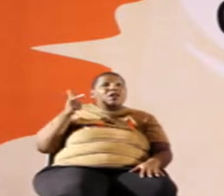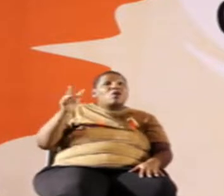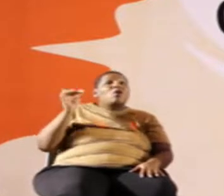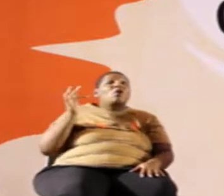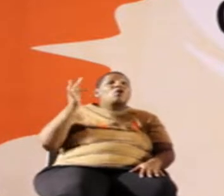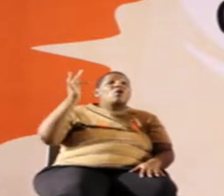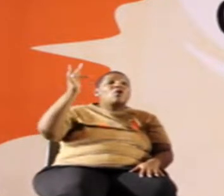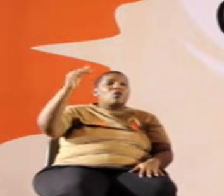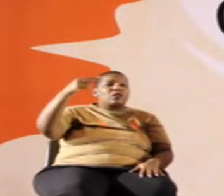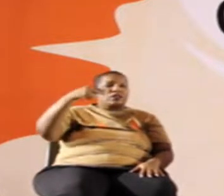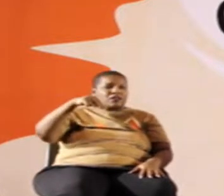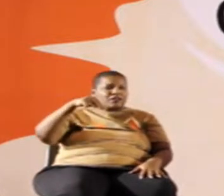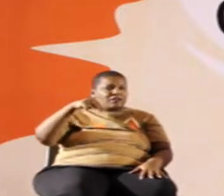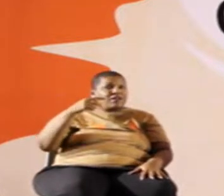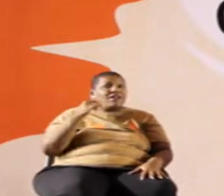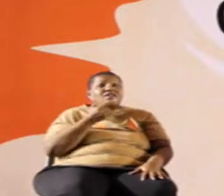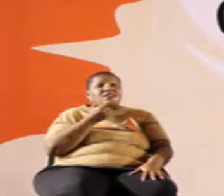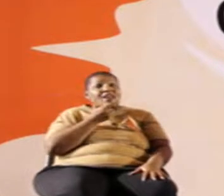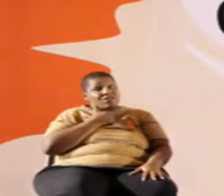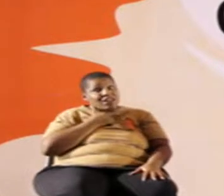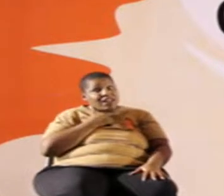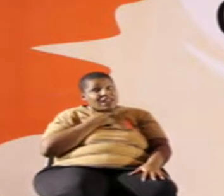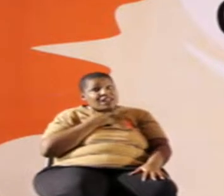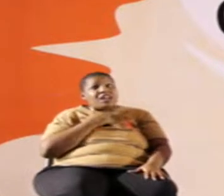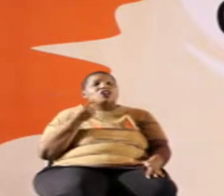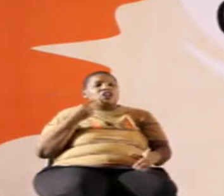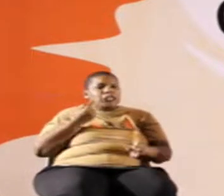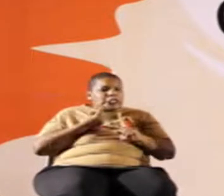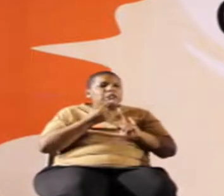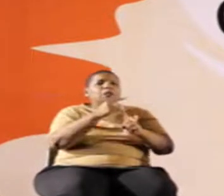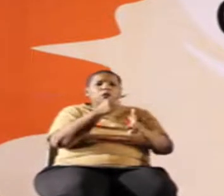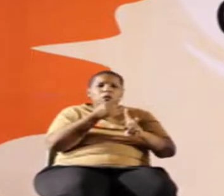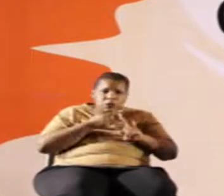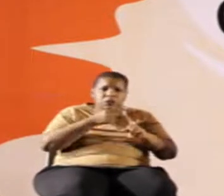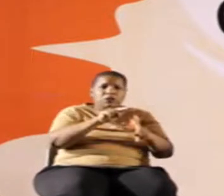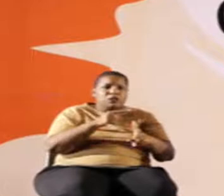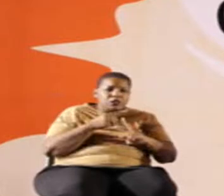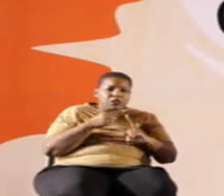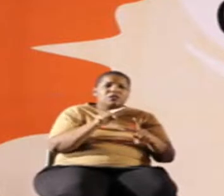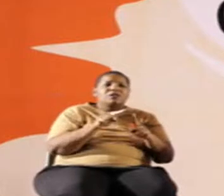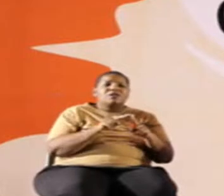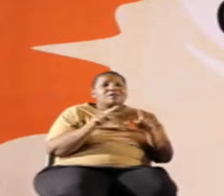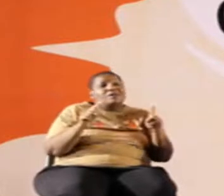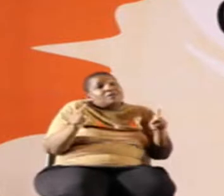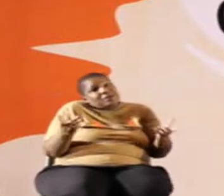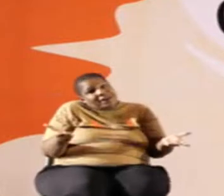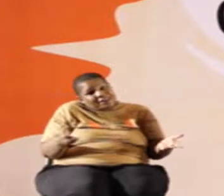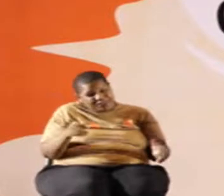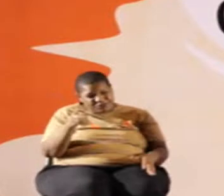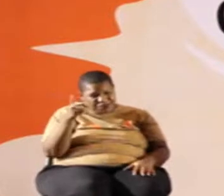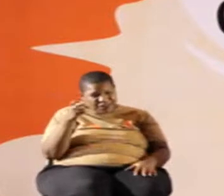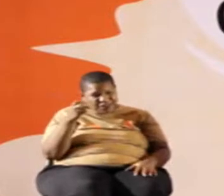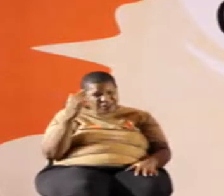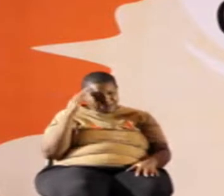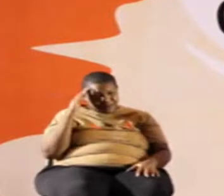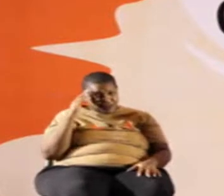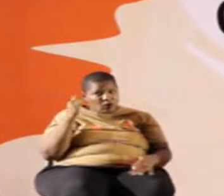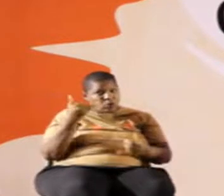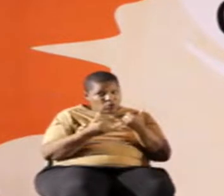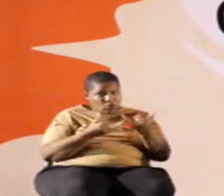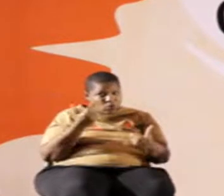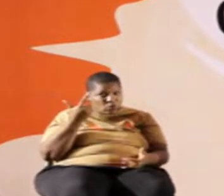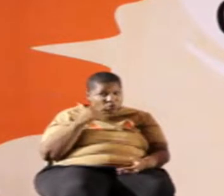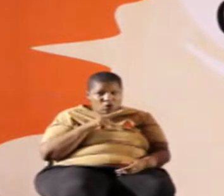próxima novela. Vai ficar feio se não for. A gente vai encher o saco deles se não for. Mas, percebe? O jogo não está